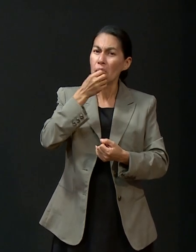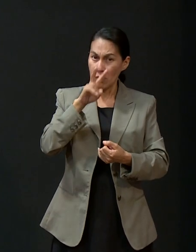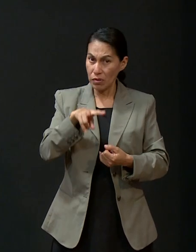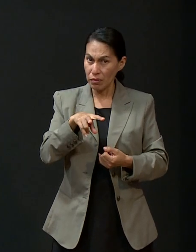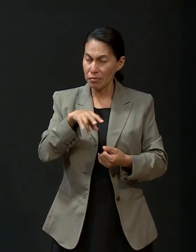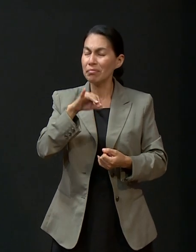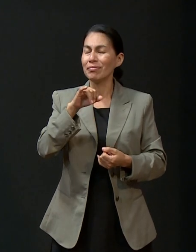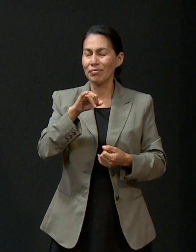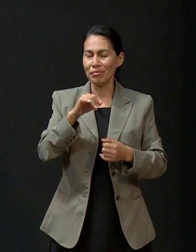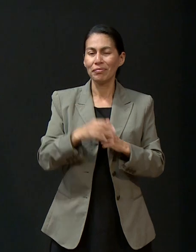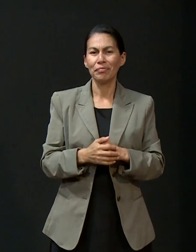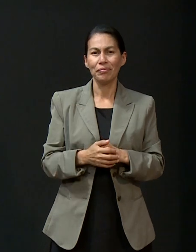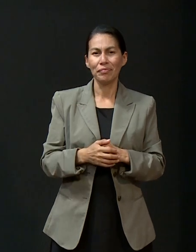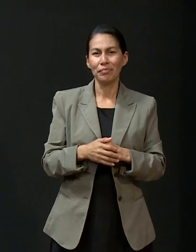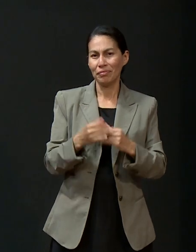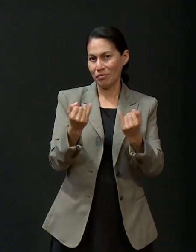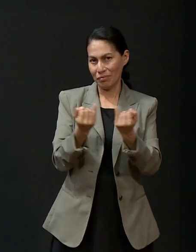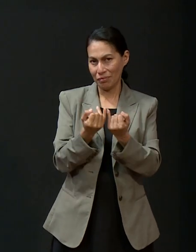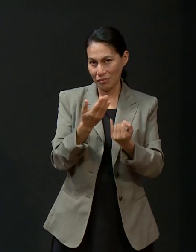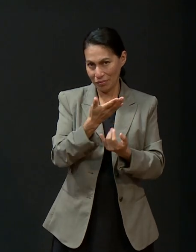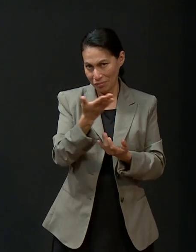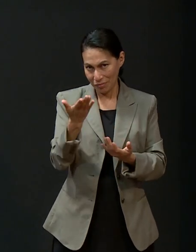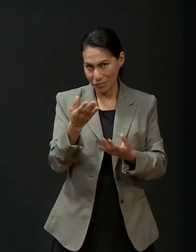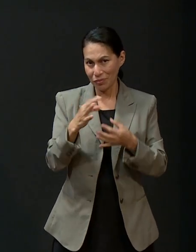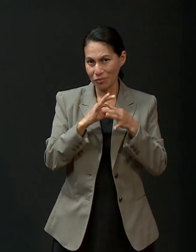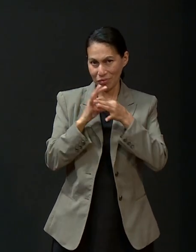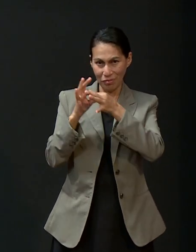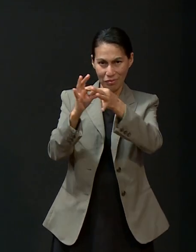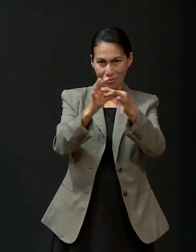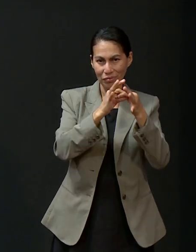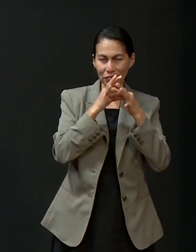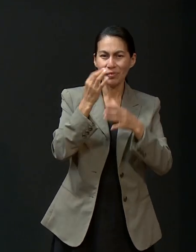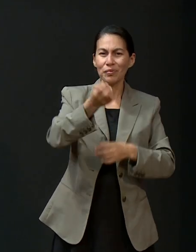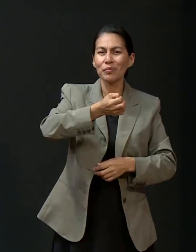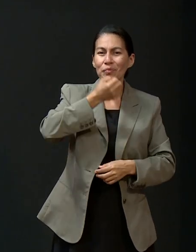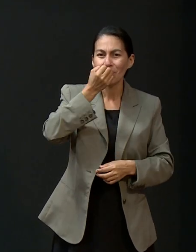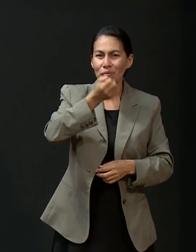Gloria a Dios Magda Estaremos contigo Unido también